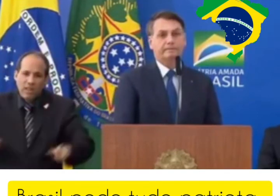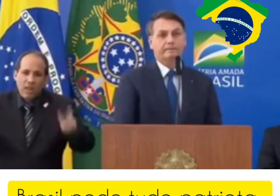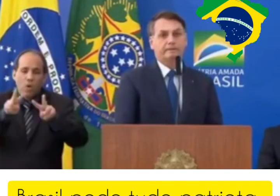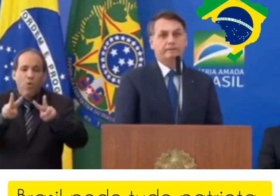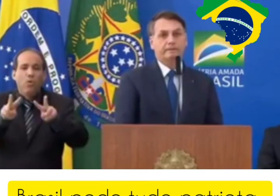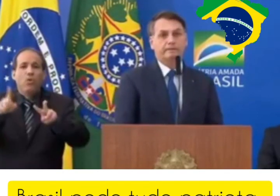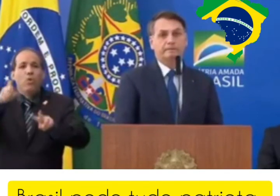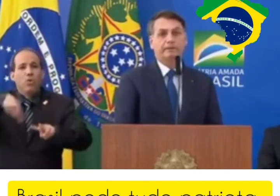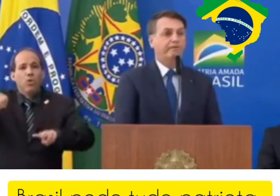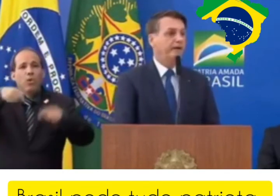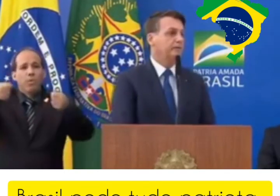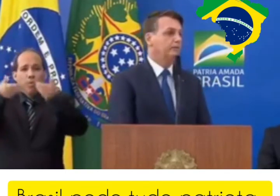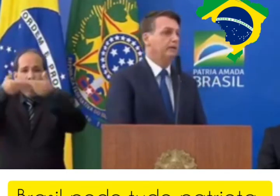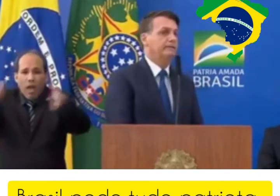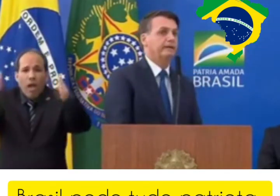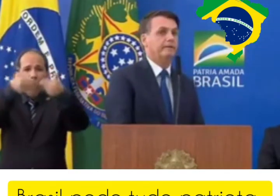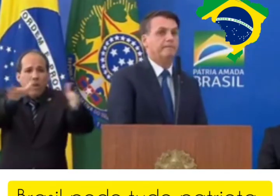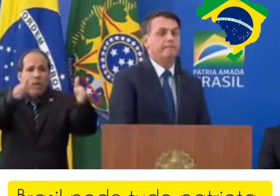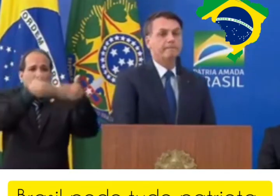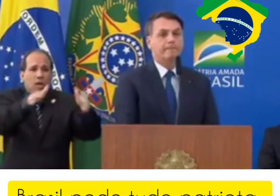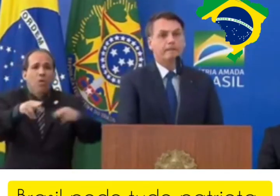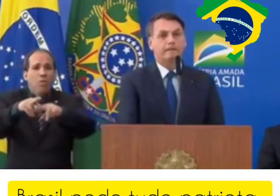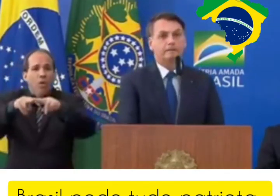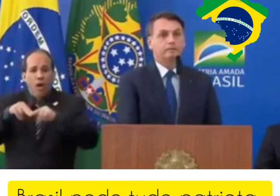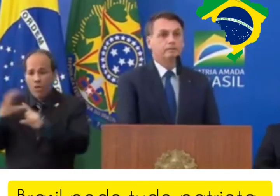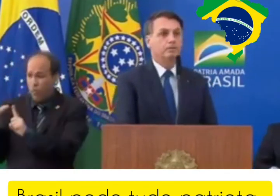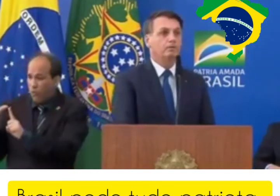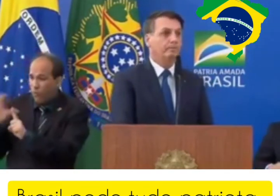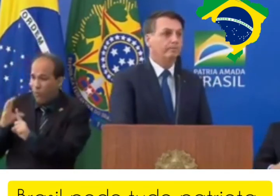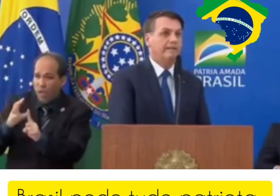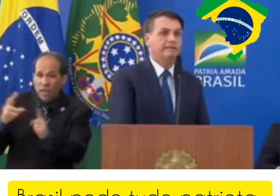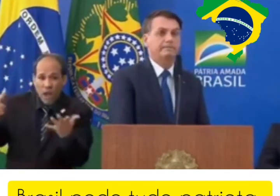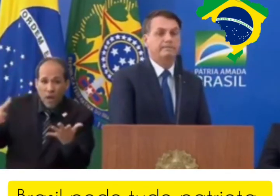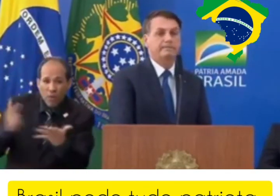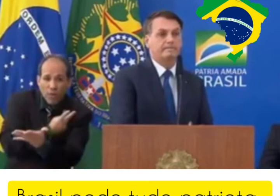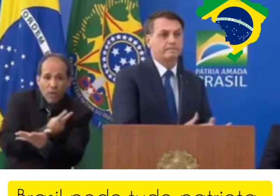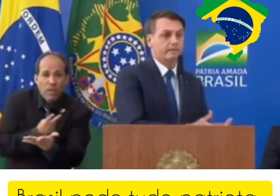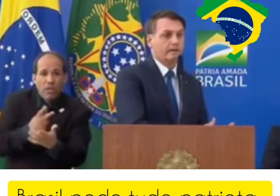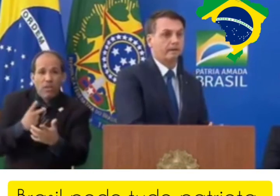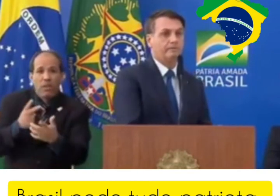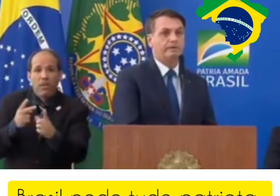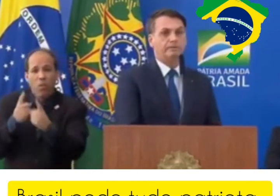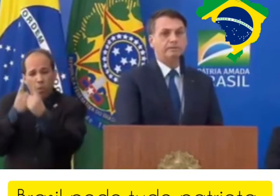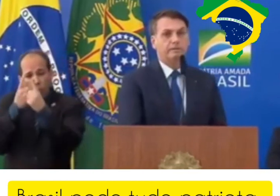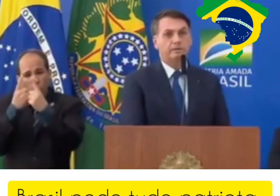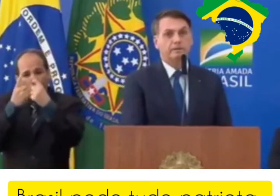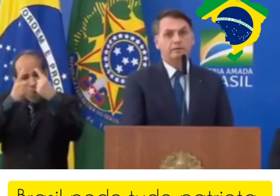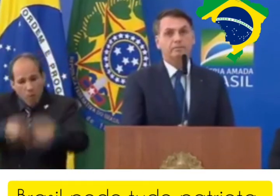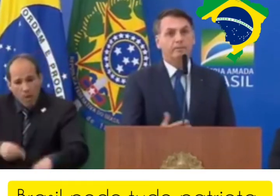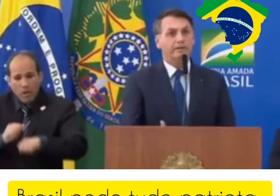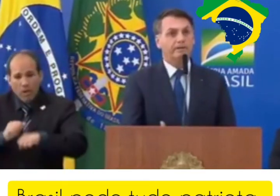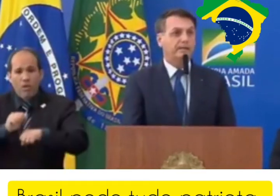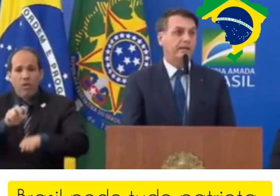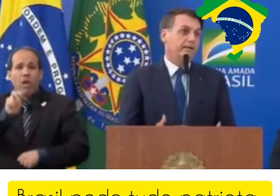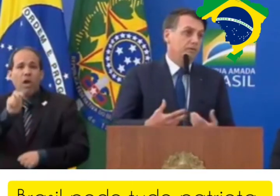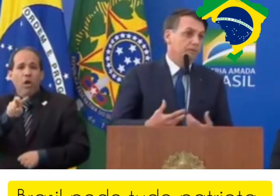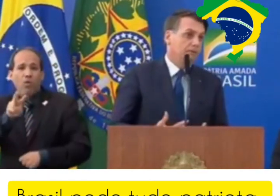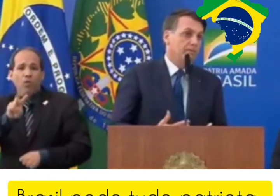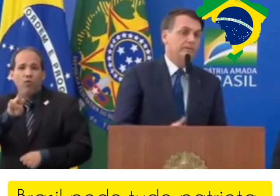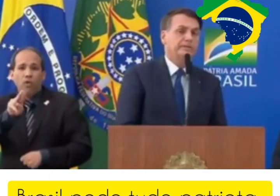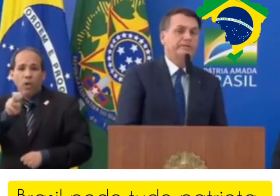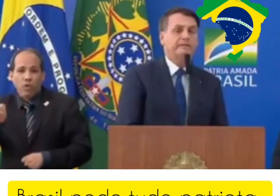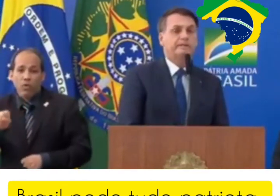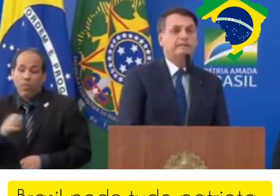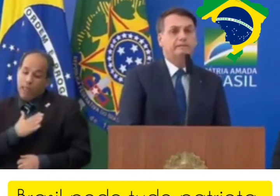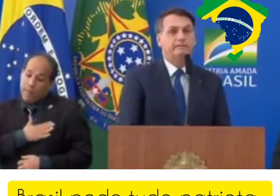emprego, porque o efeito colateral do combate ao vírus não pode ser, no